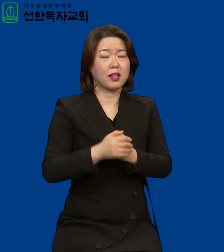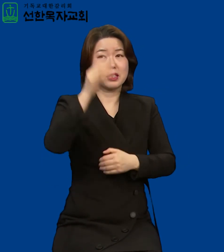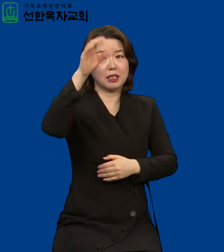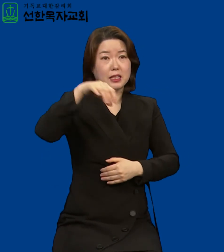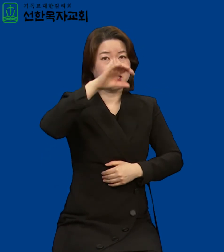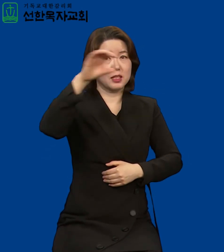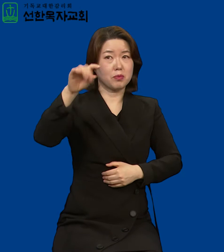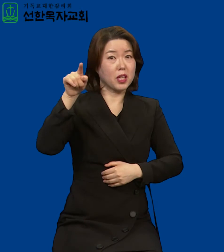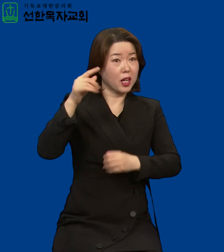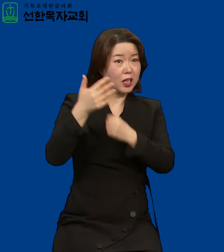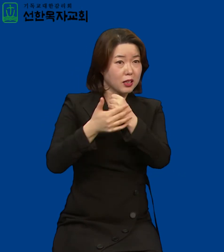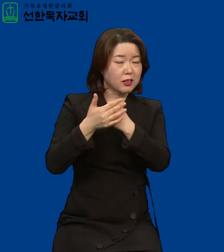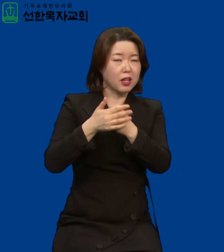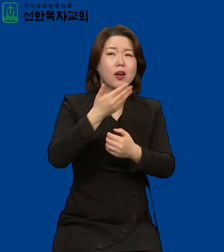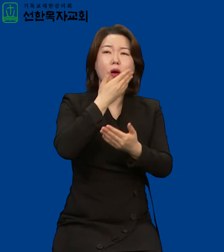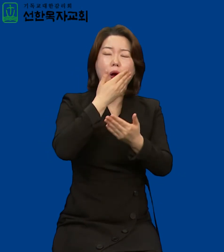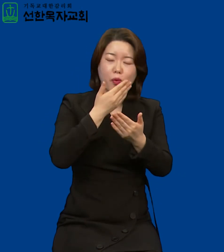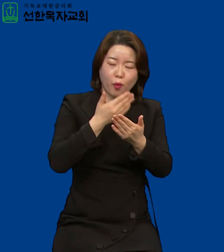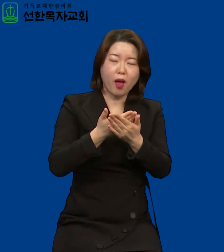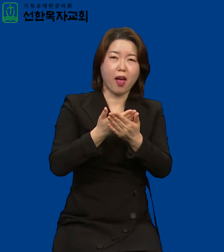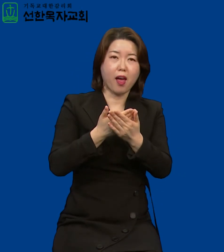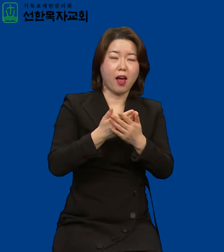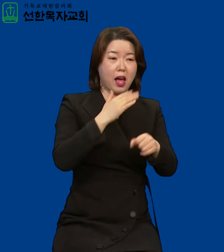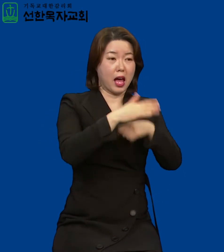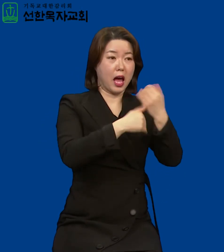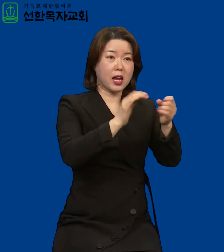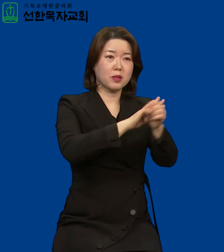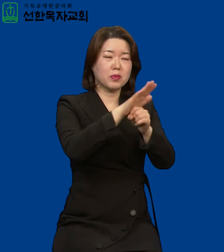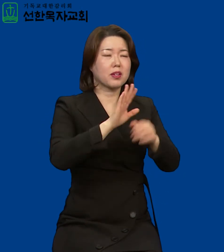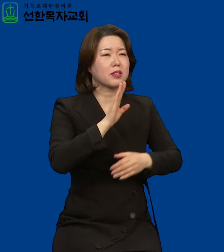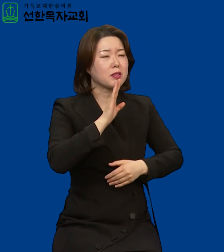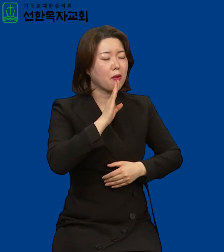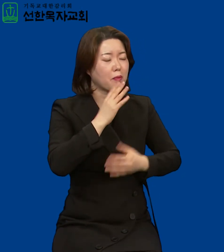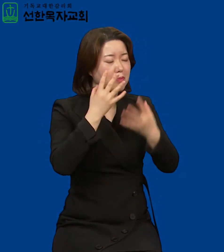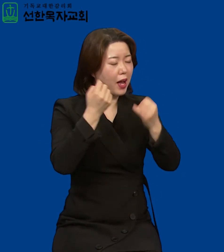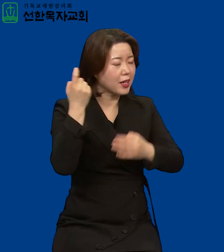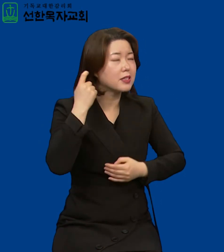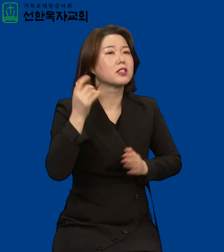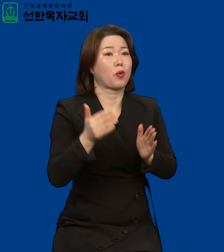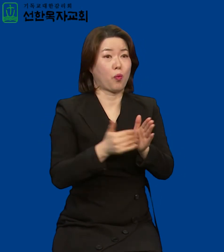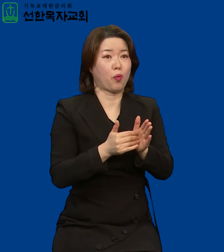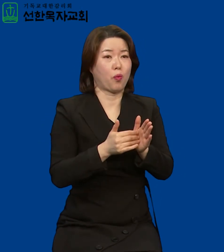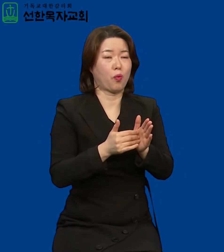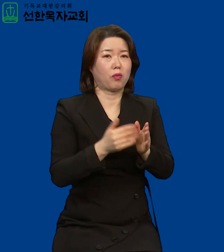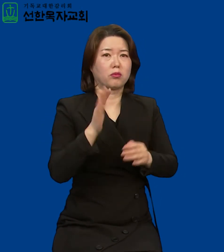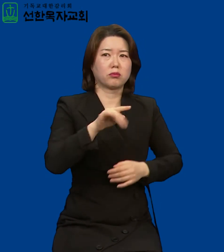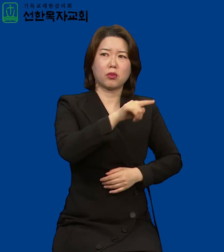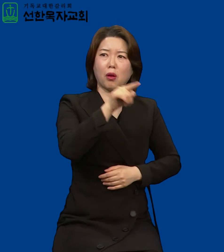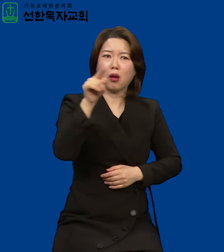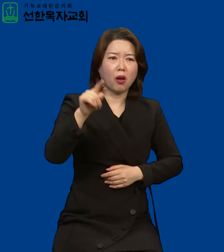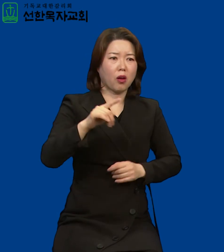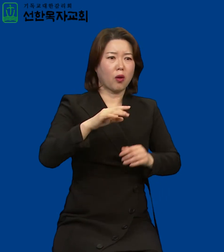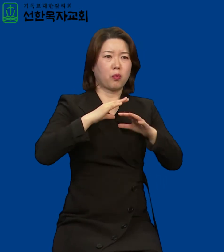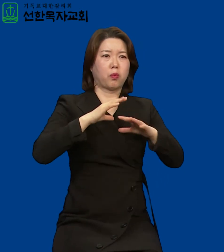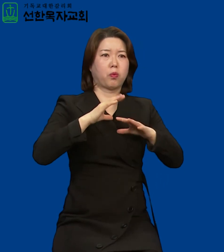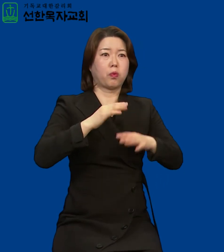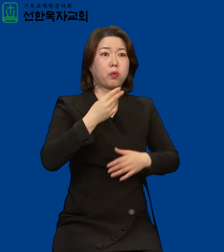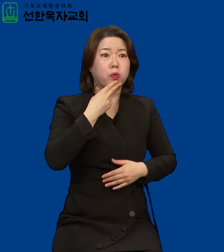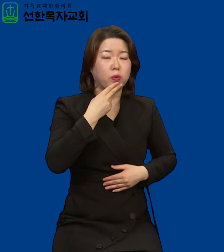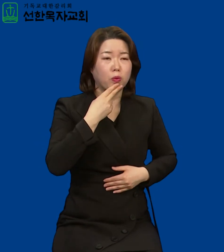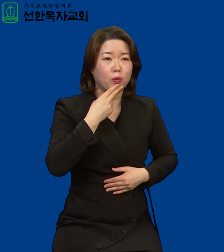십자가의 은혜는 너무 귀한 은혜고 하나님의 사랑은 참 많이 들었는데 두렵지가 않은 거예요.